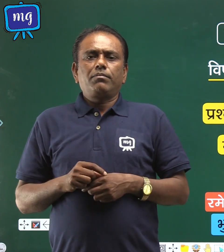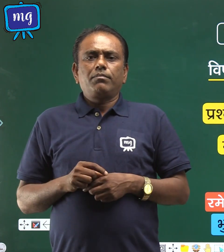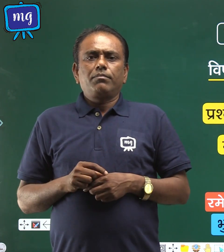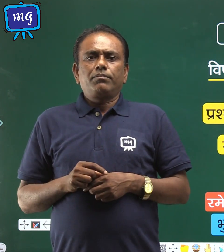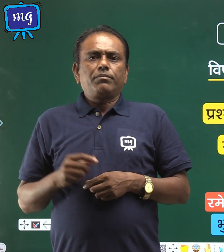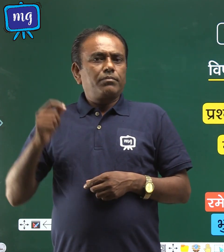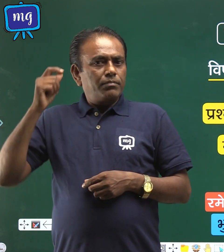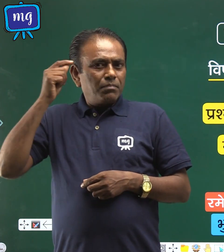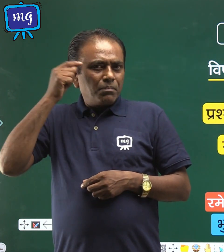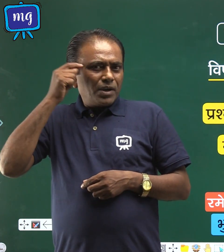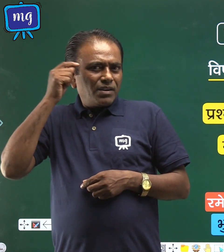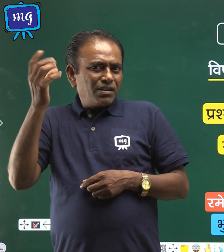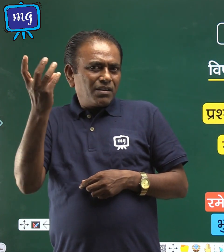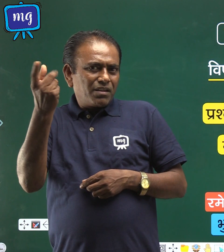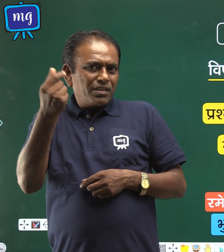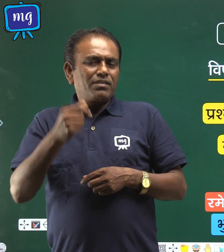मनगणित